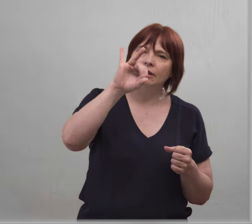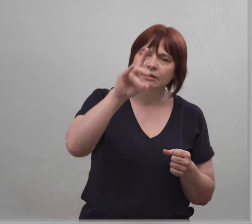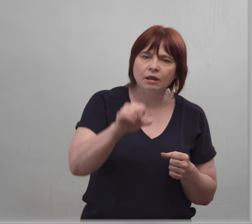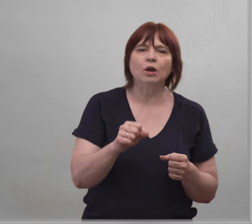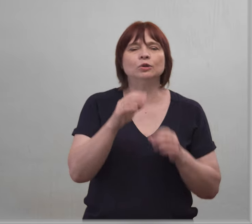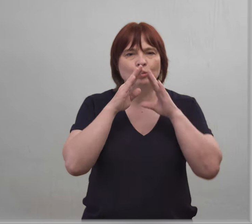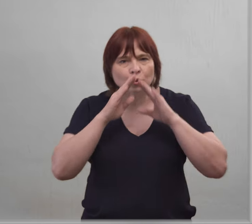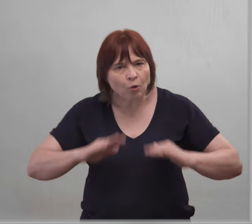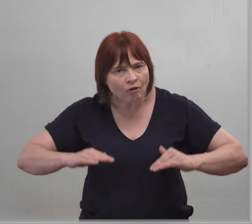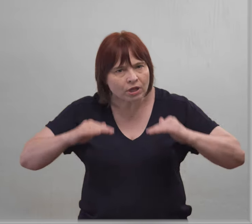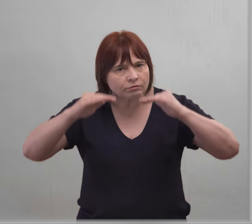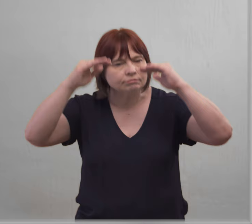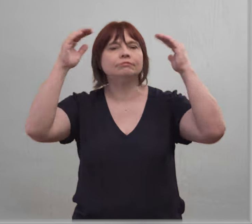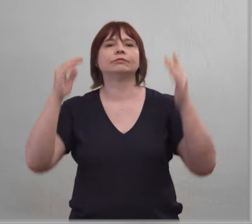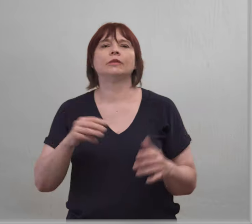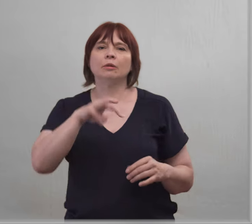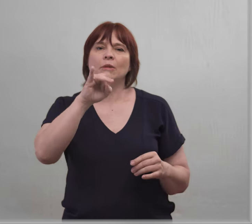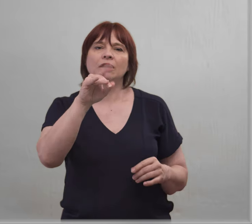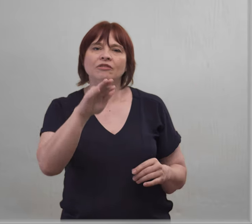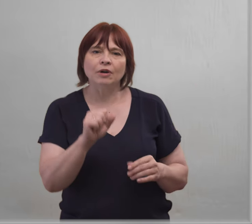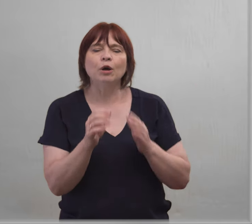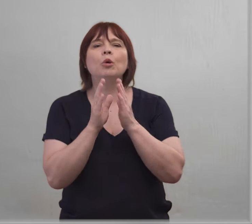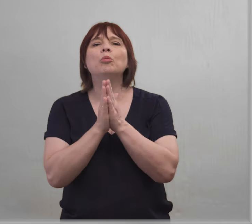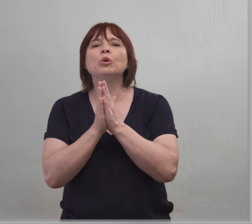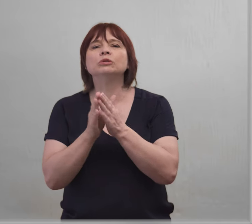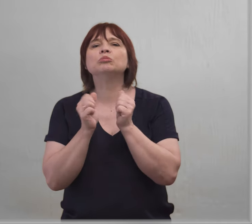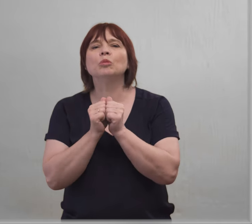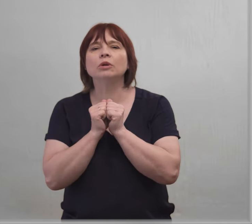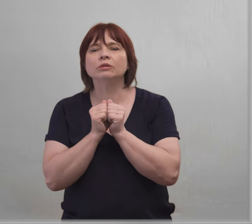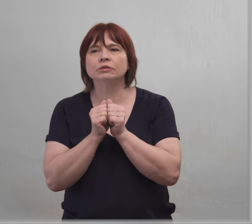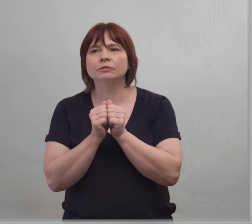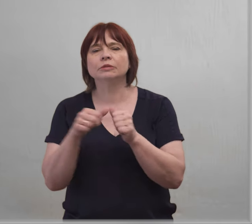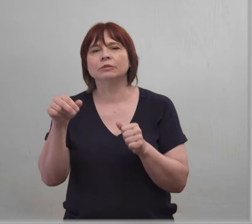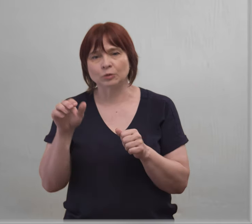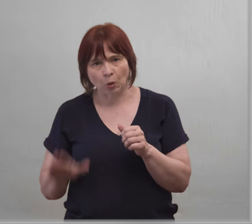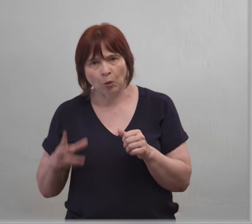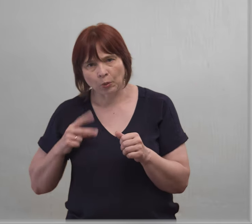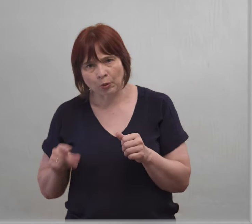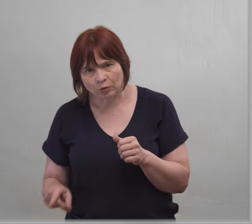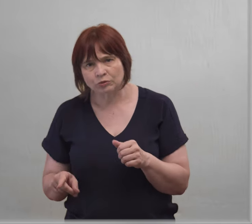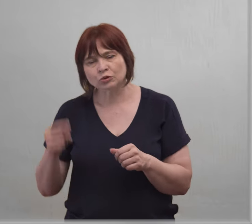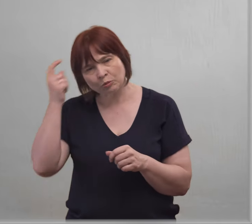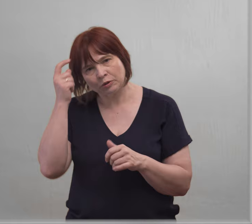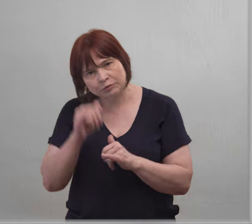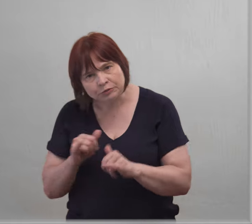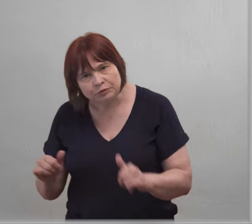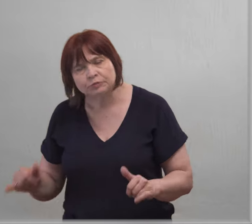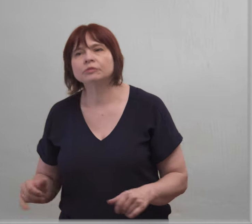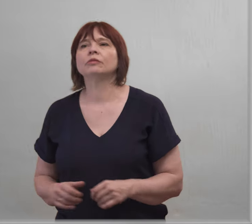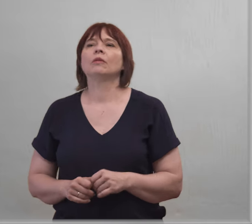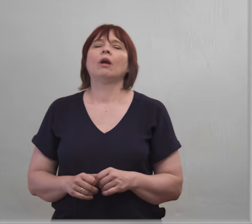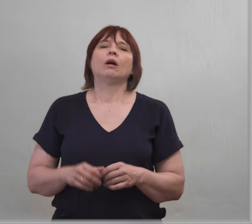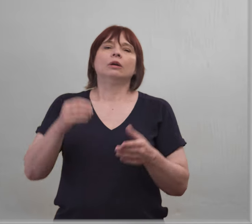рост. И также Марфа просит молиться за Диану, за ее развитие. Дорогой Господь,